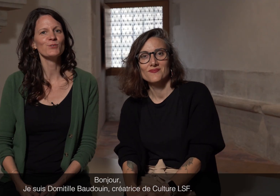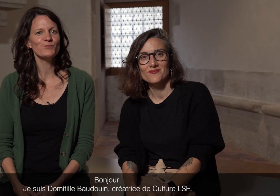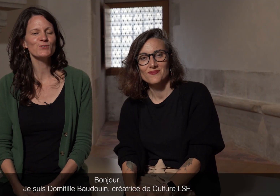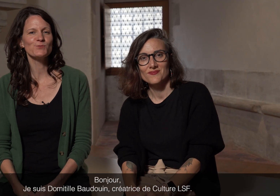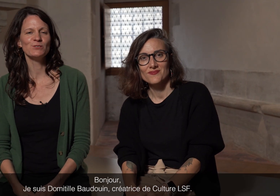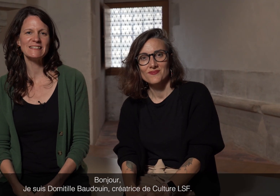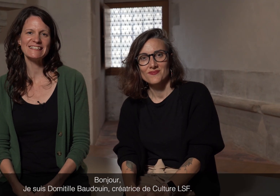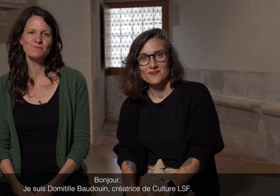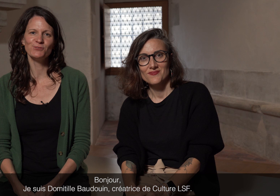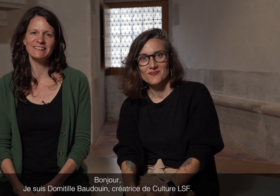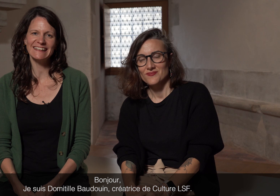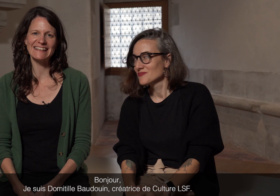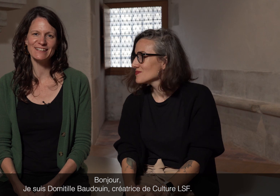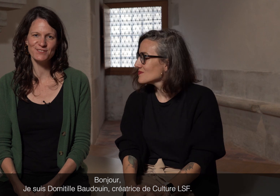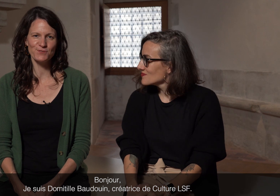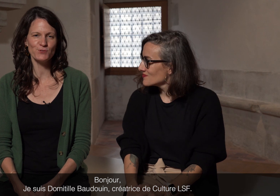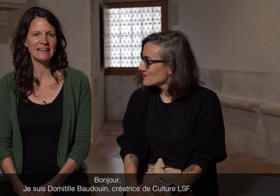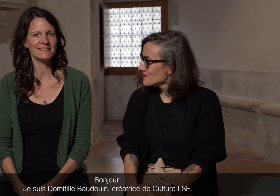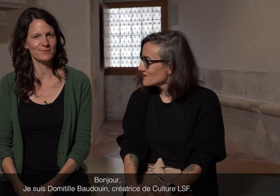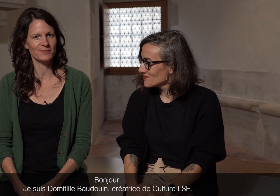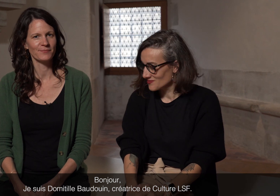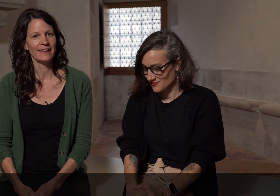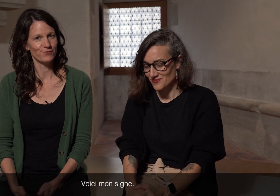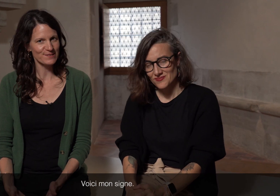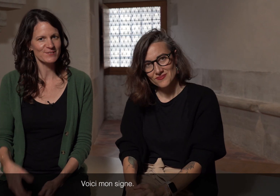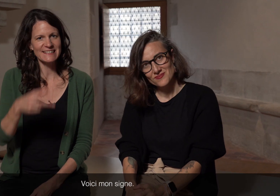Bonjour, je suis Domiti Baudouin, créatrice de Culture LSF. Voici mon signe.